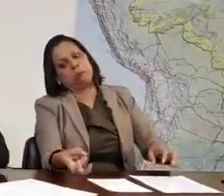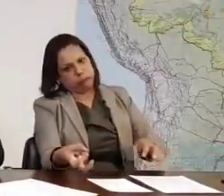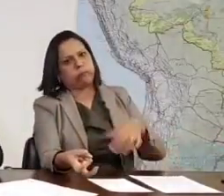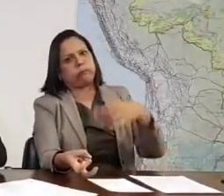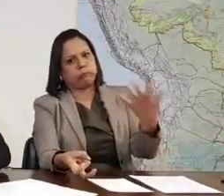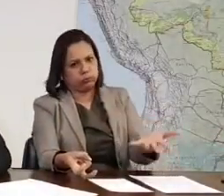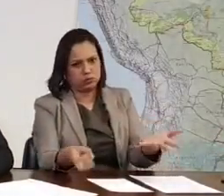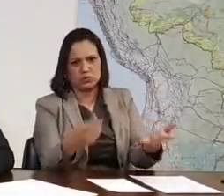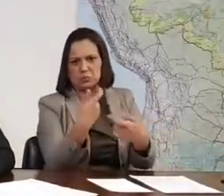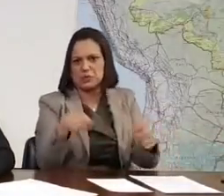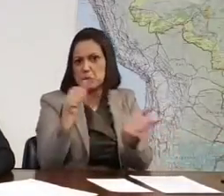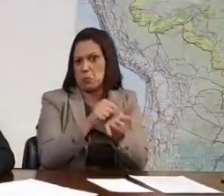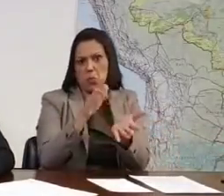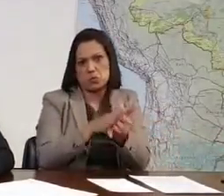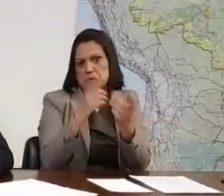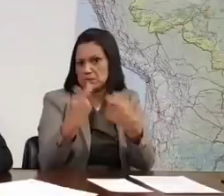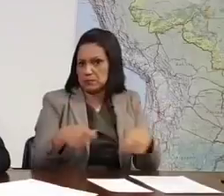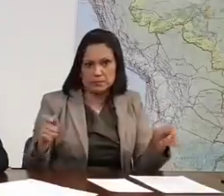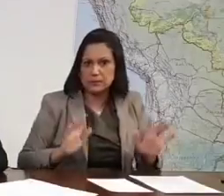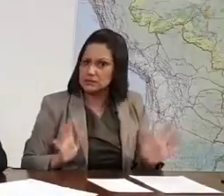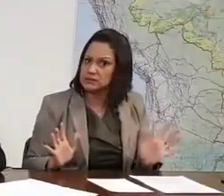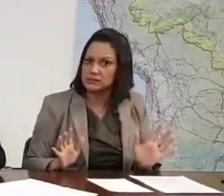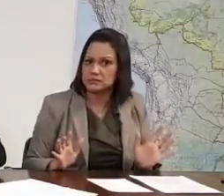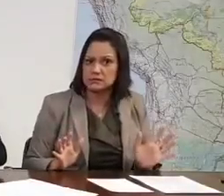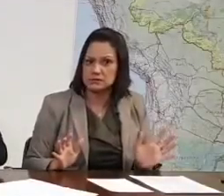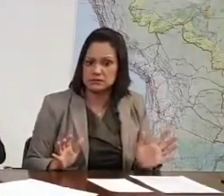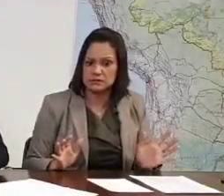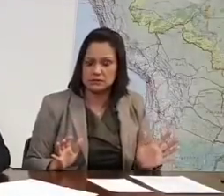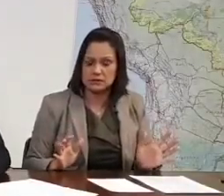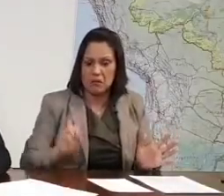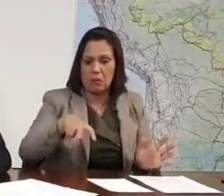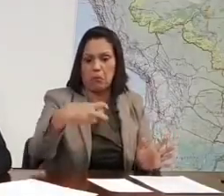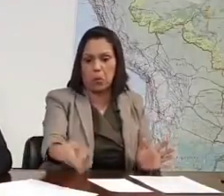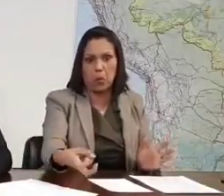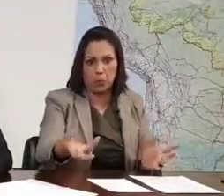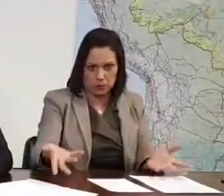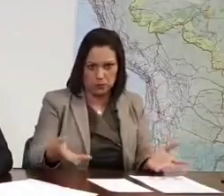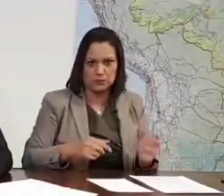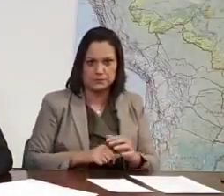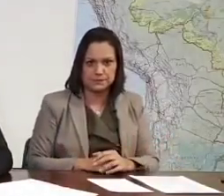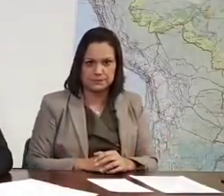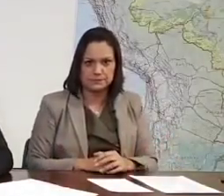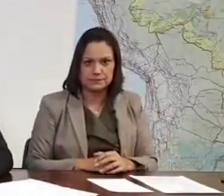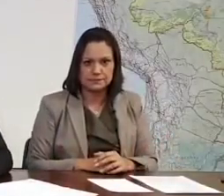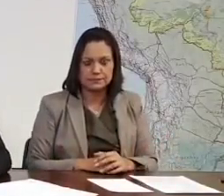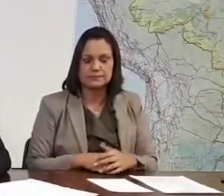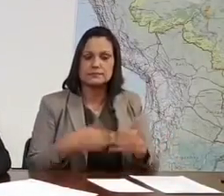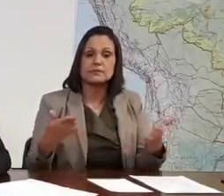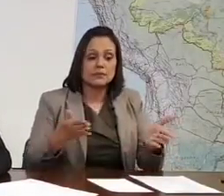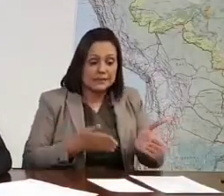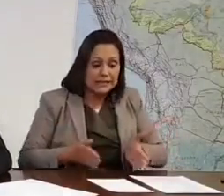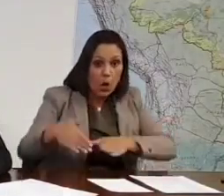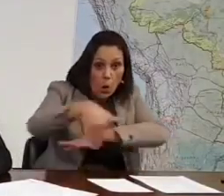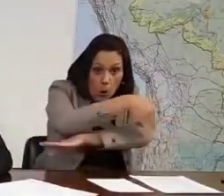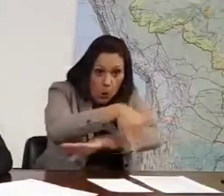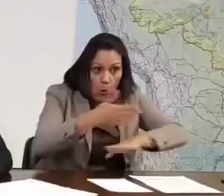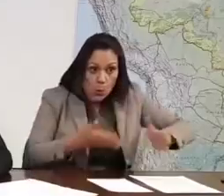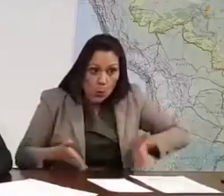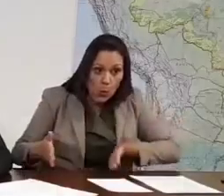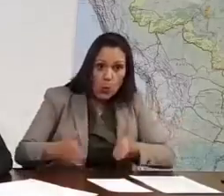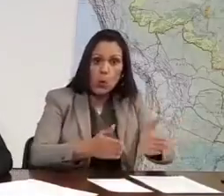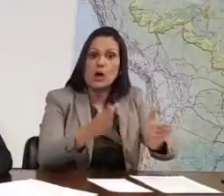aí. Não precisa ter um pardal para multar o cara lá. Tá certo? Então, e em estradas federais, os contratos,